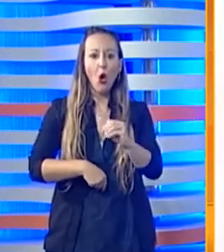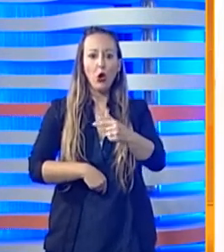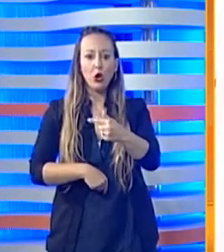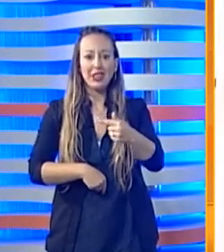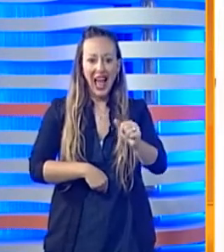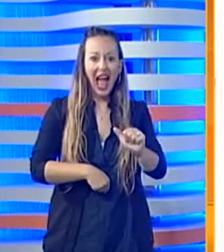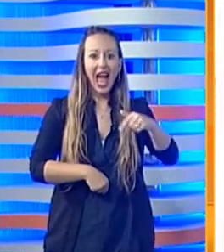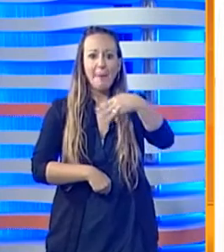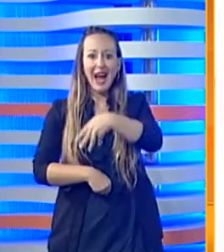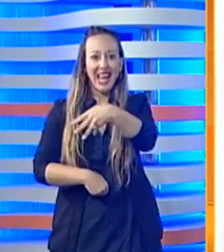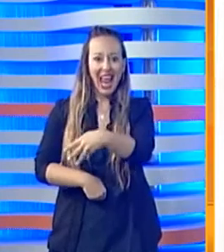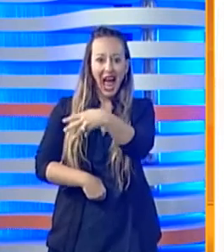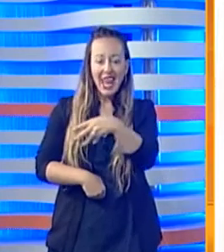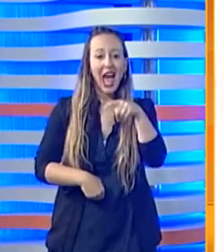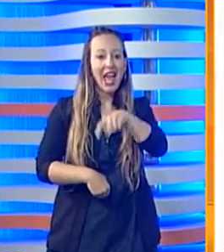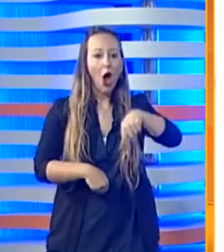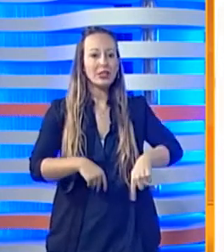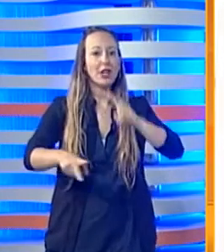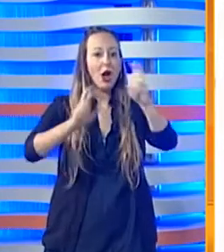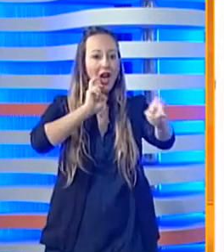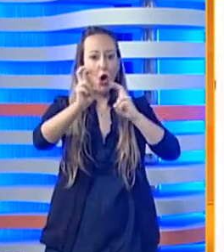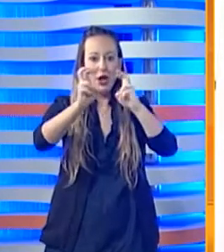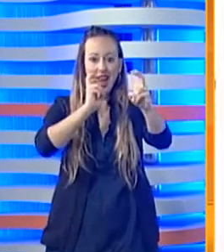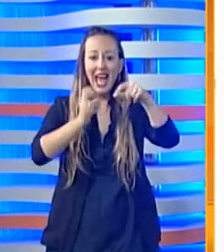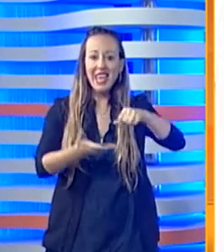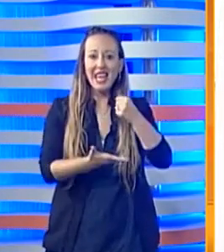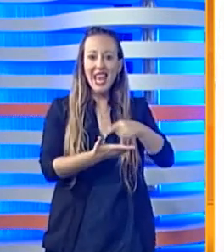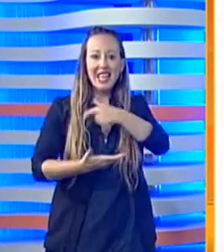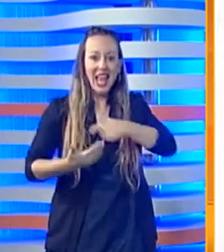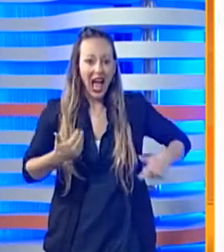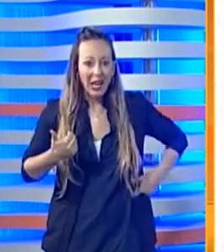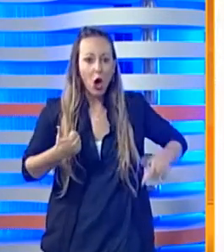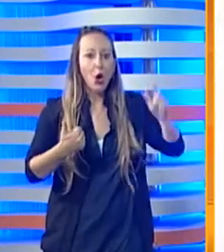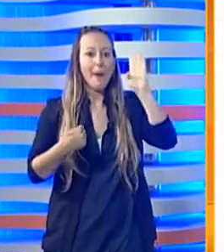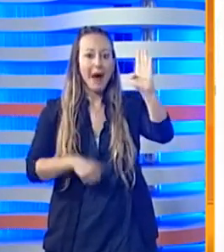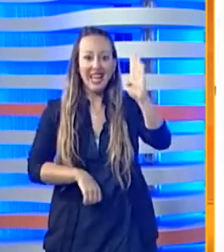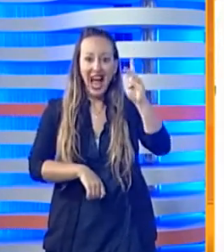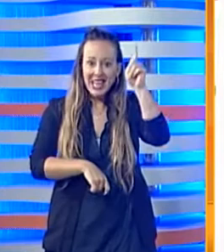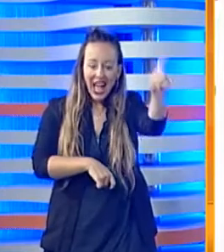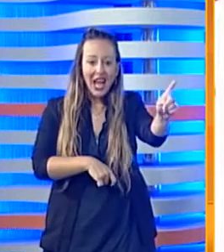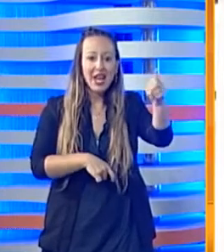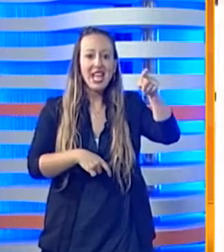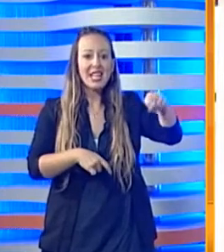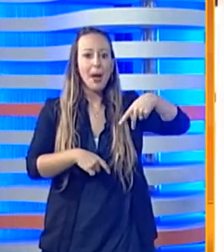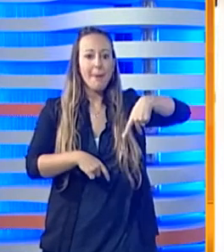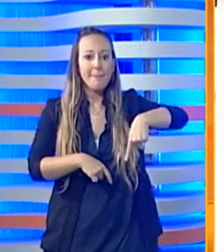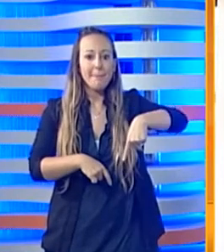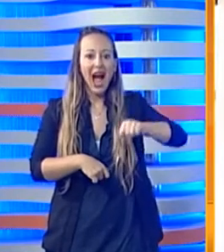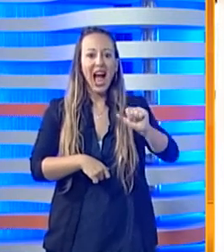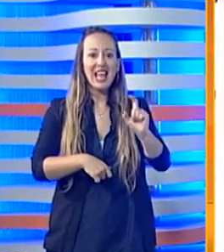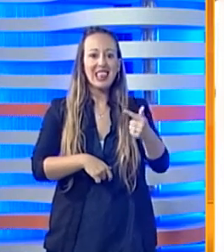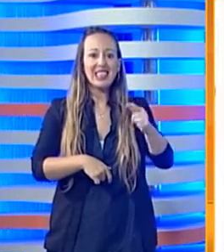Guarnotta, l'interrogatorio di garanzia del sindaco di Bagheria Patrizio Cinque